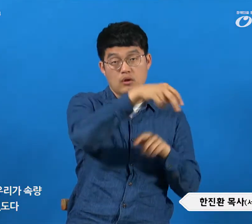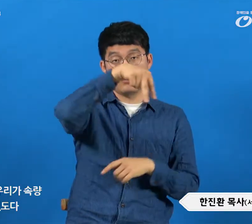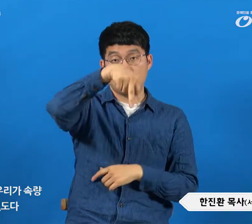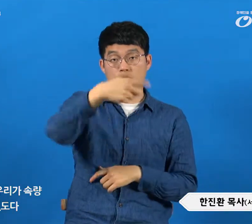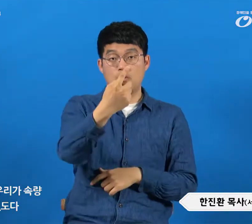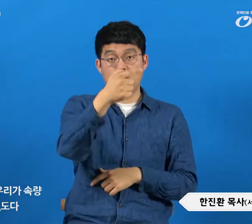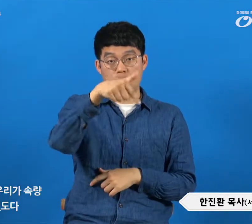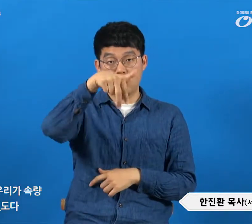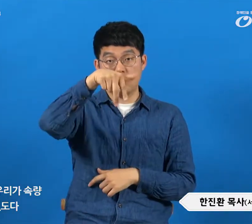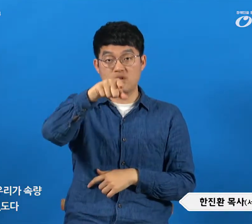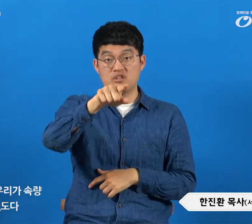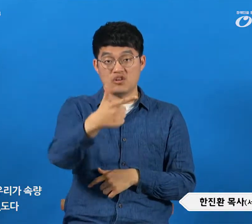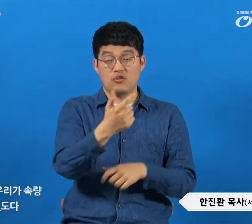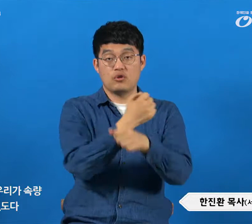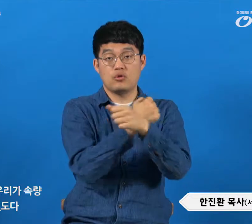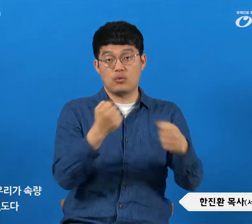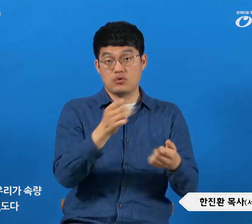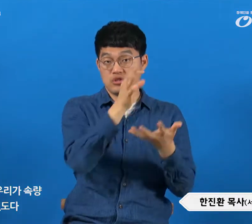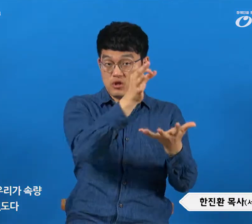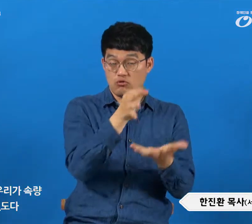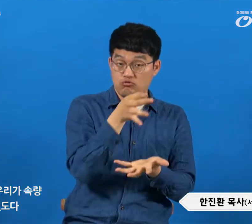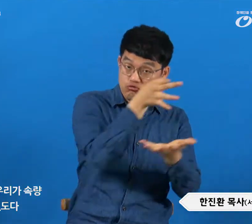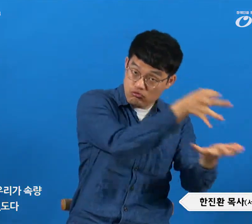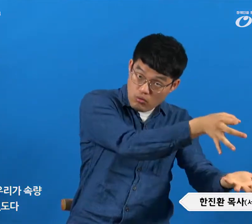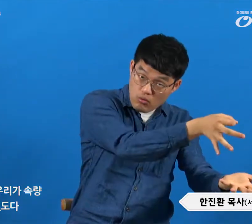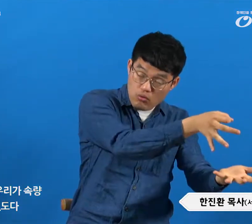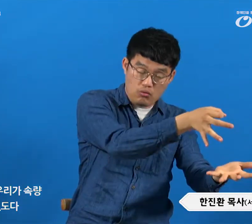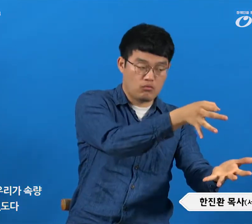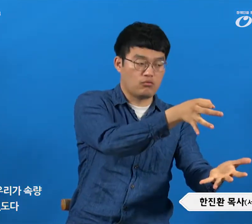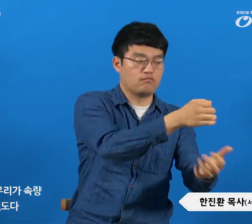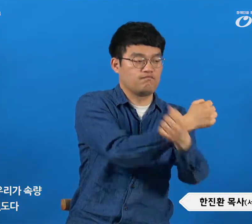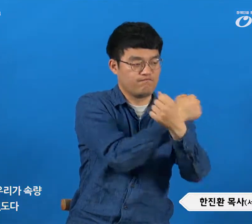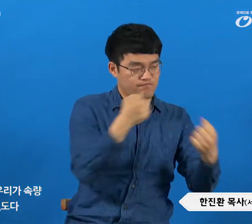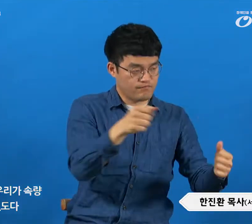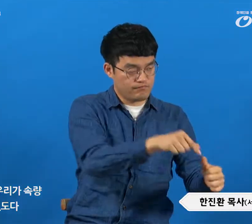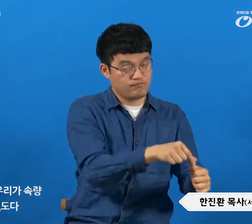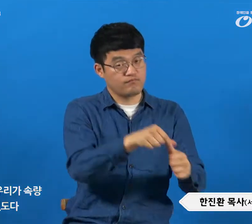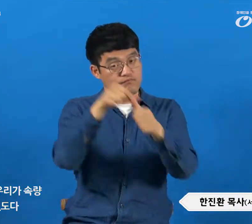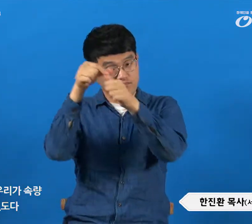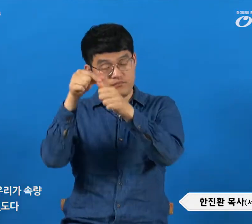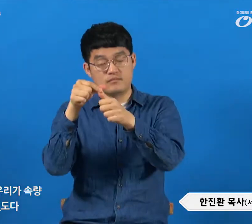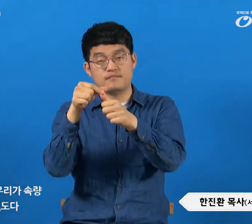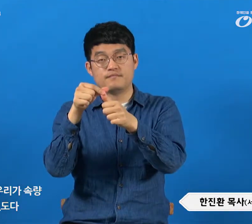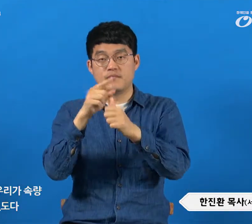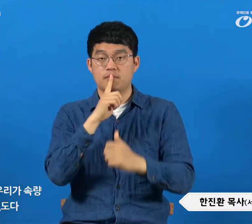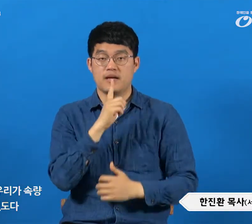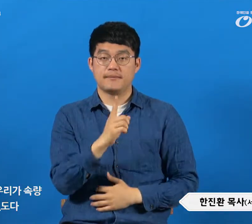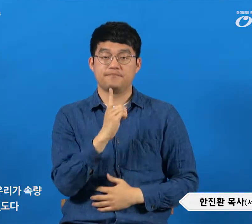합니다. 그러니까 속전을 주고 속량을 해내는 것입니다.